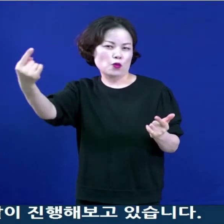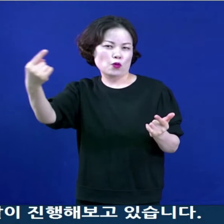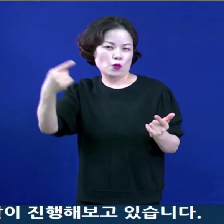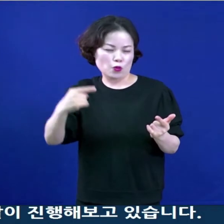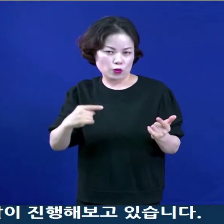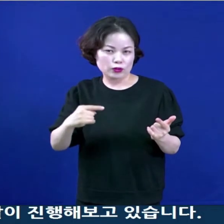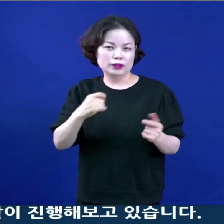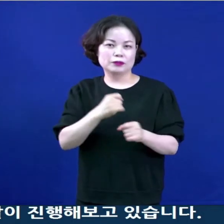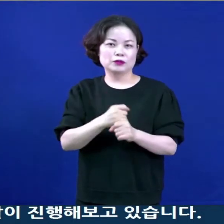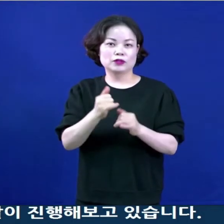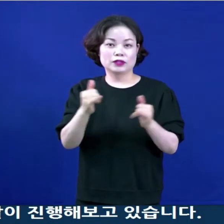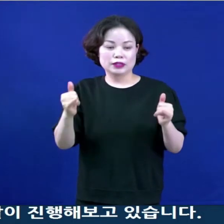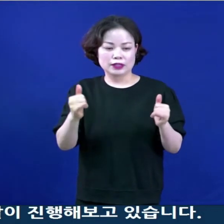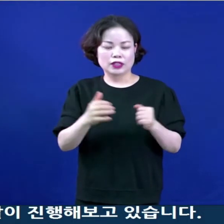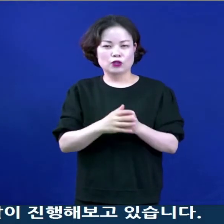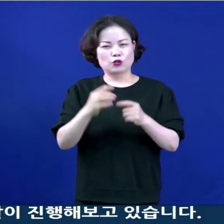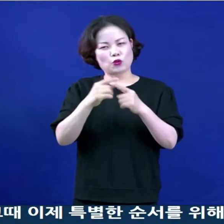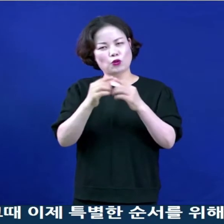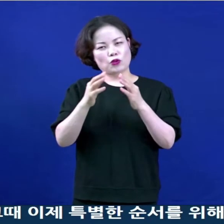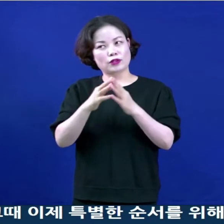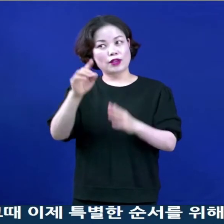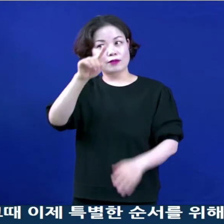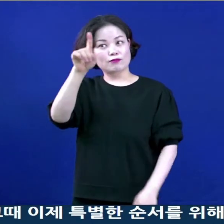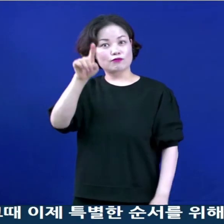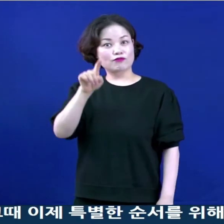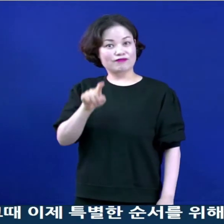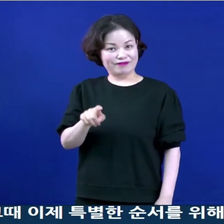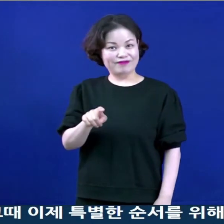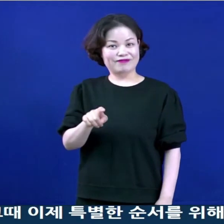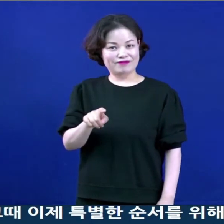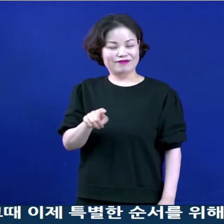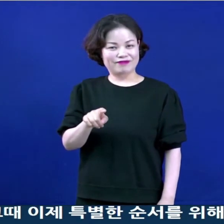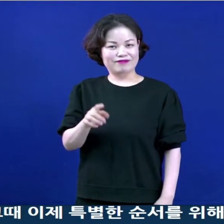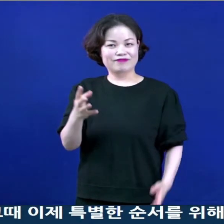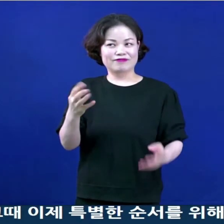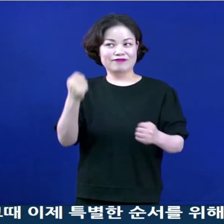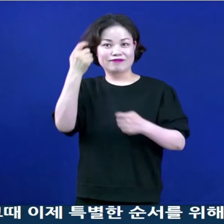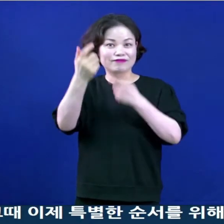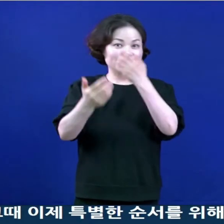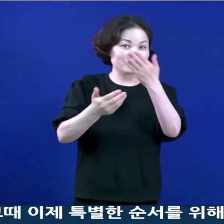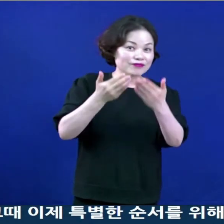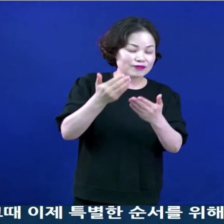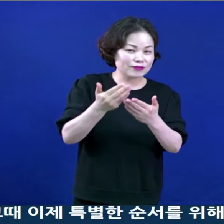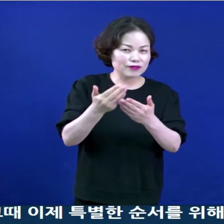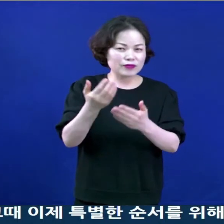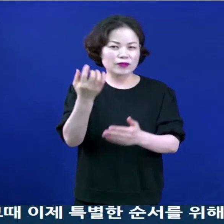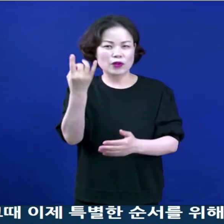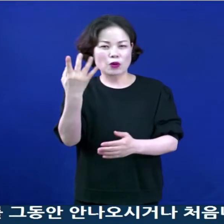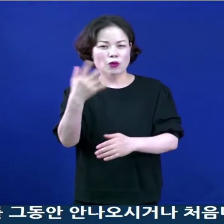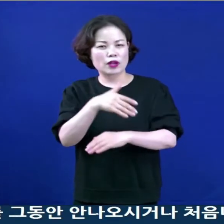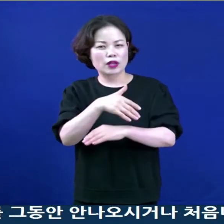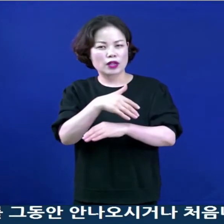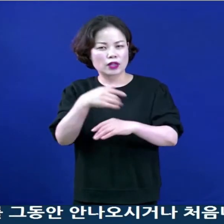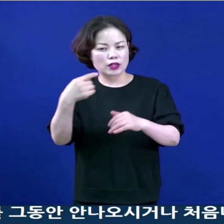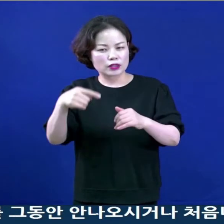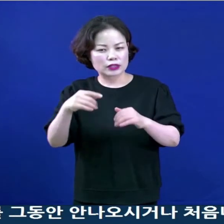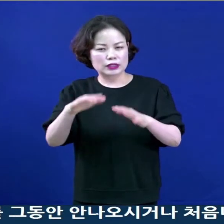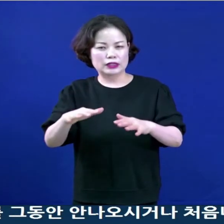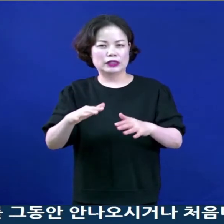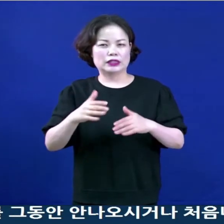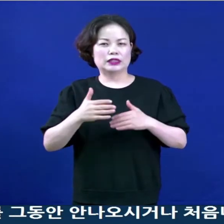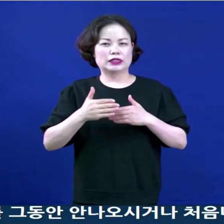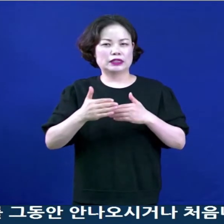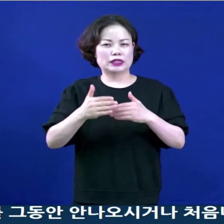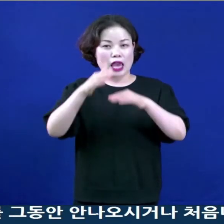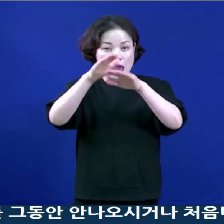분들도 많으셔서 교회에 대한 물음, 질문들이 많이 있으셨어요. 원래 계획 자체는 이 자리에서 진행을